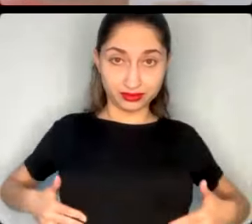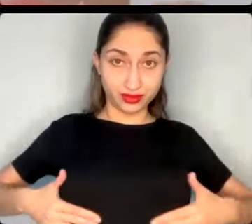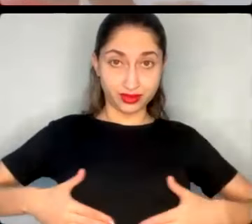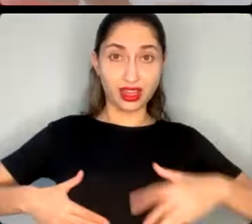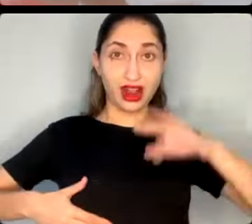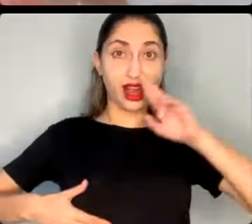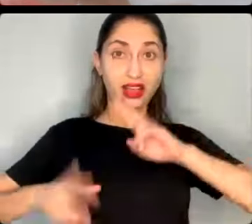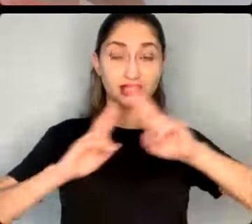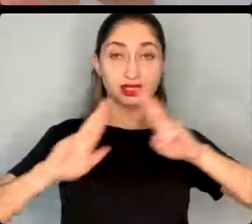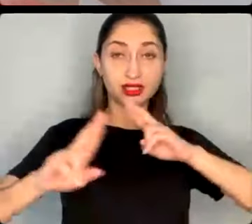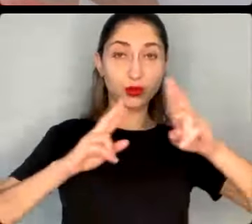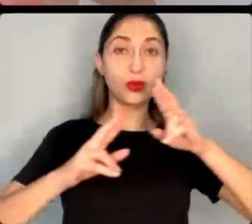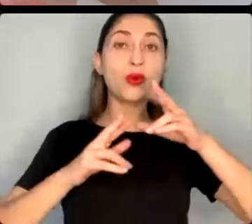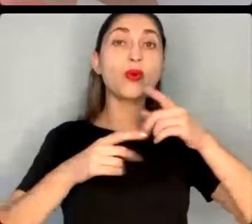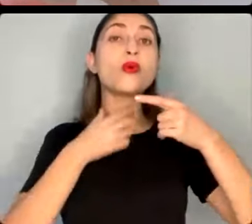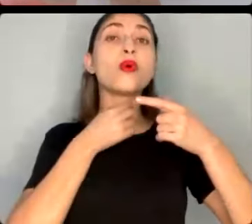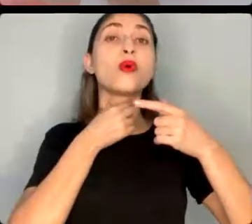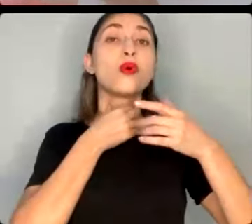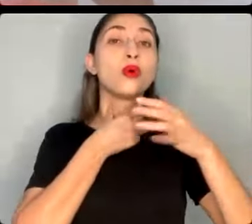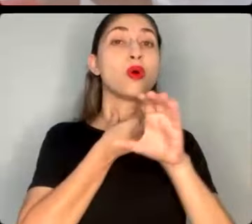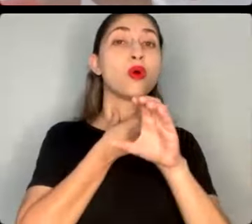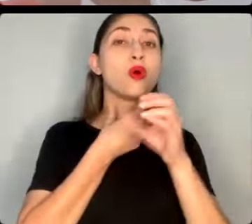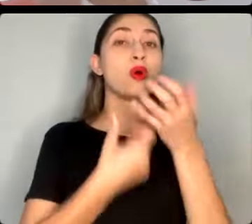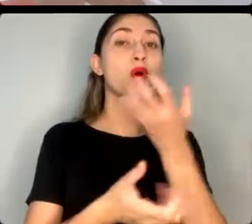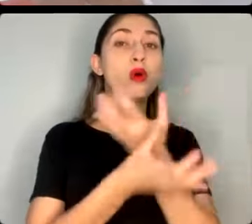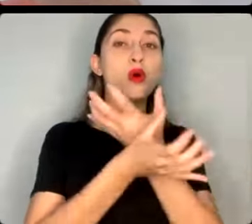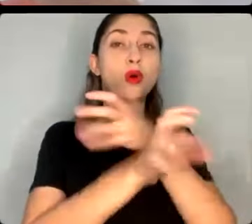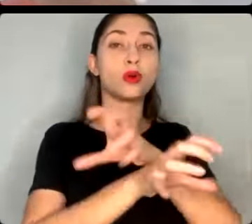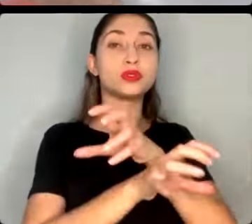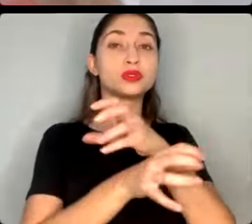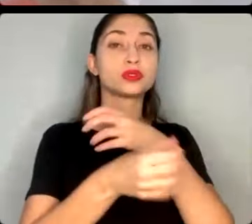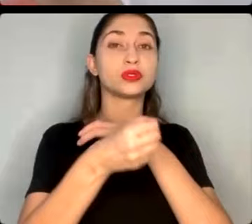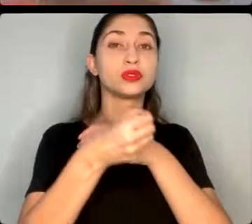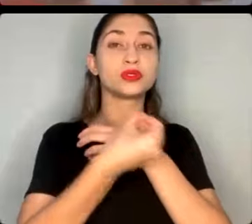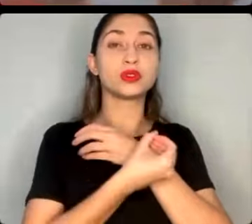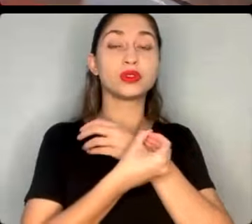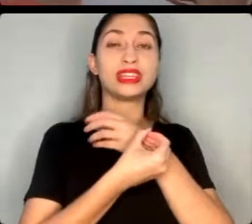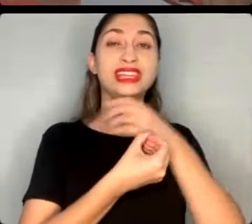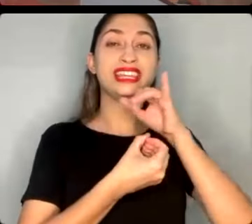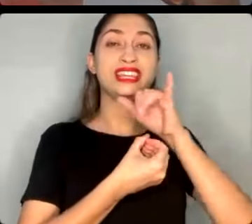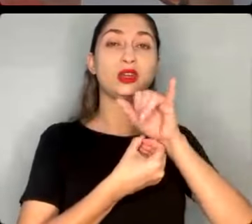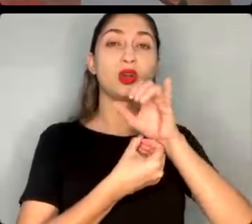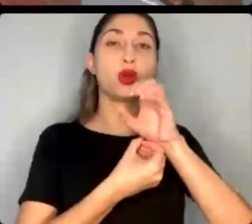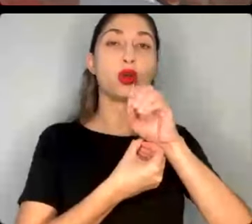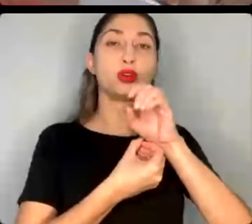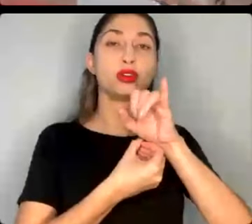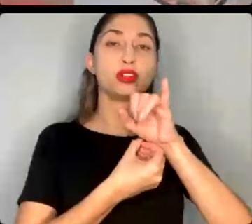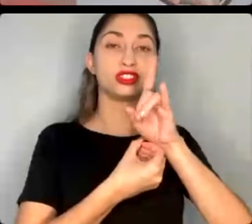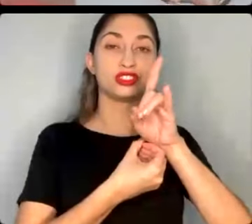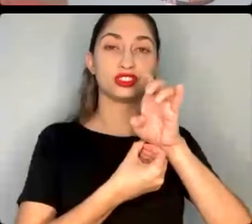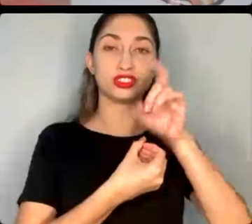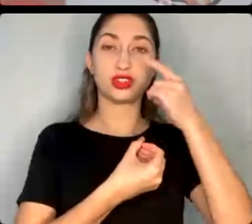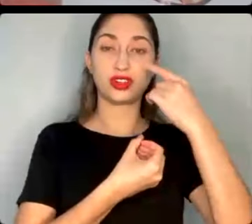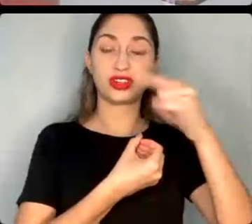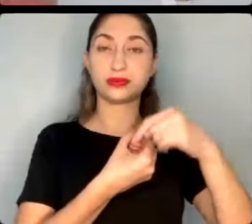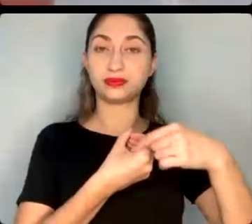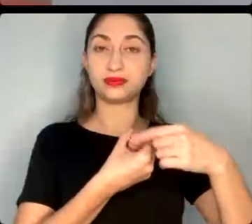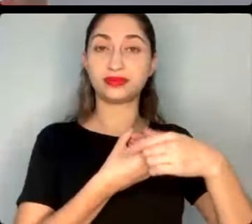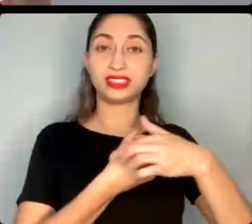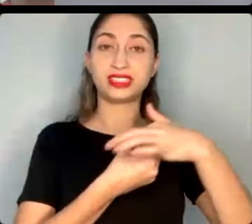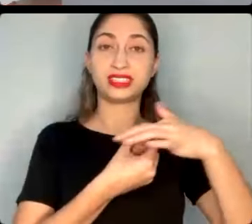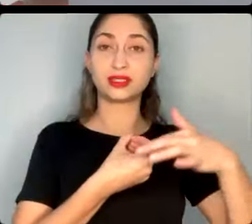assim, uma ferradura assim, de cavalo, de um U aqui, né? Então, imagina o círculo da garganta